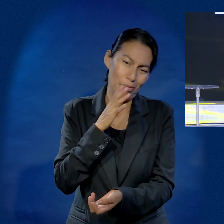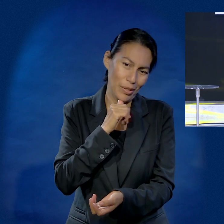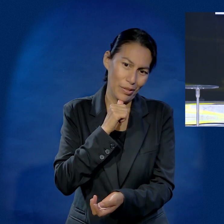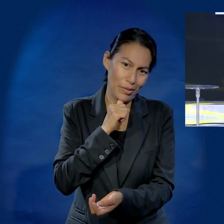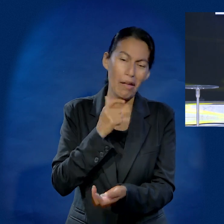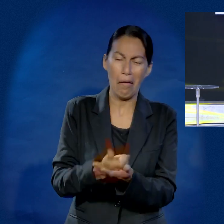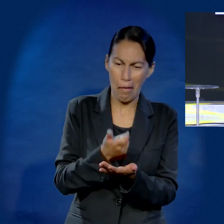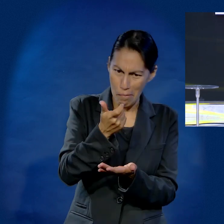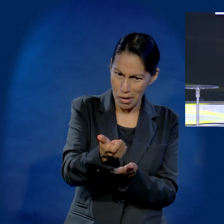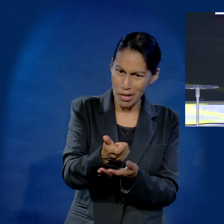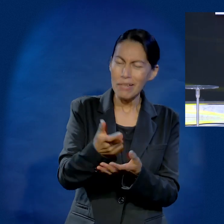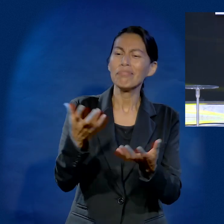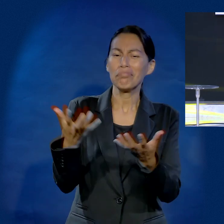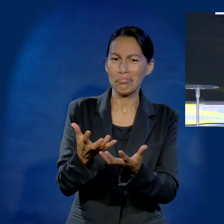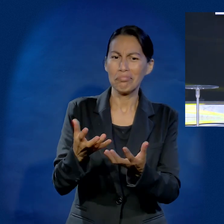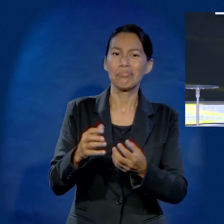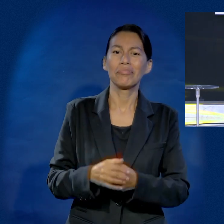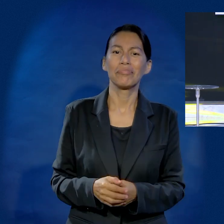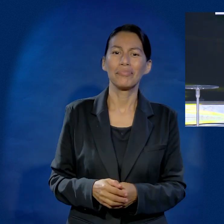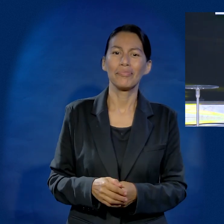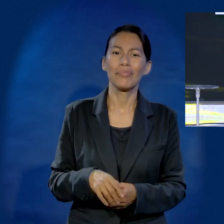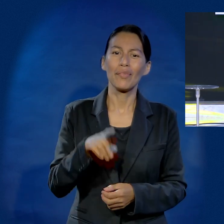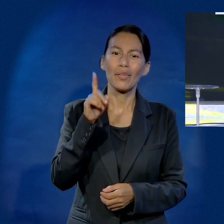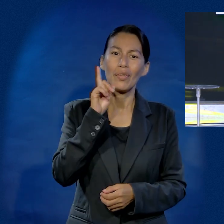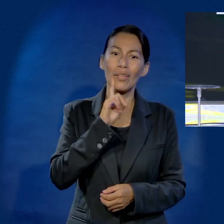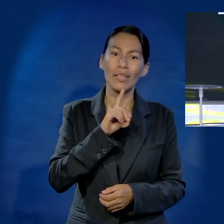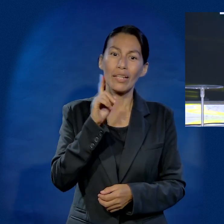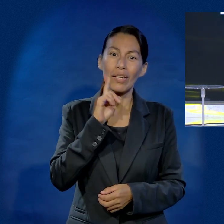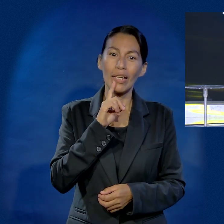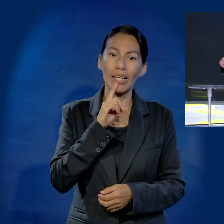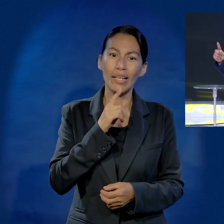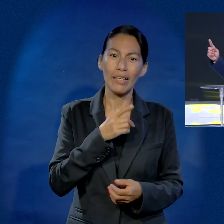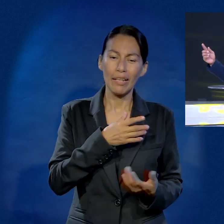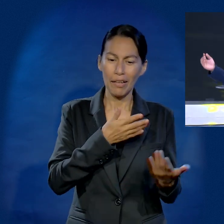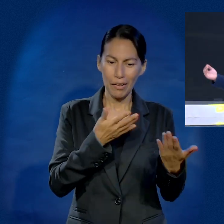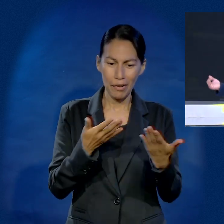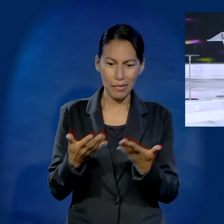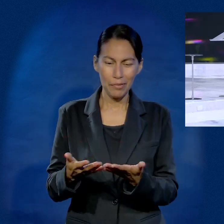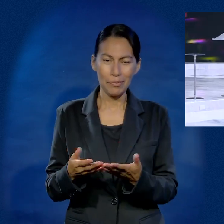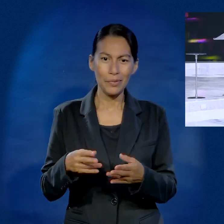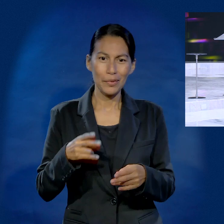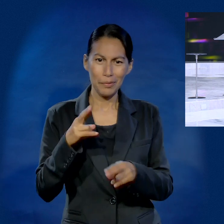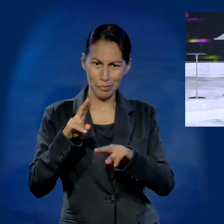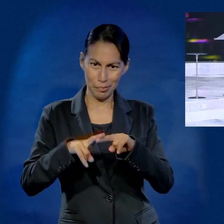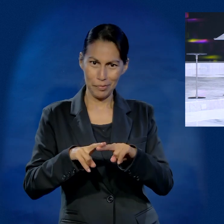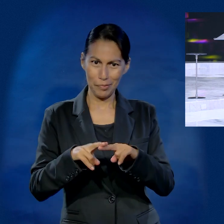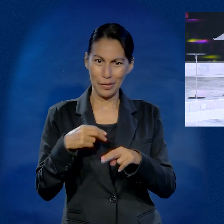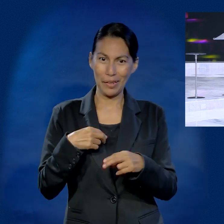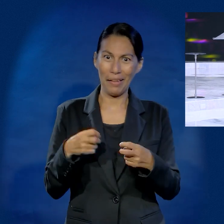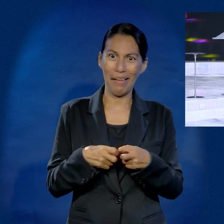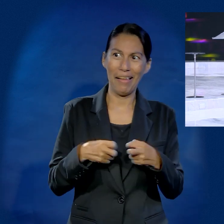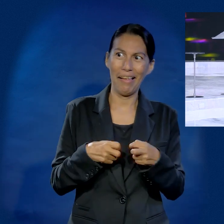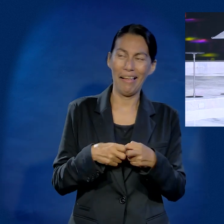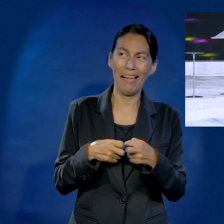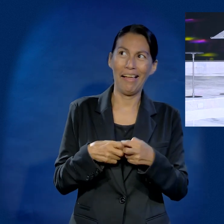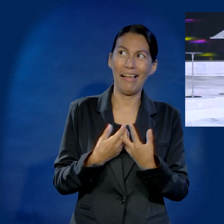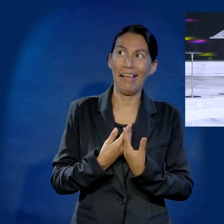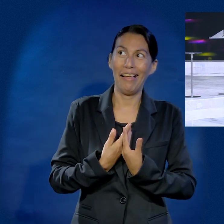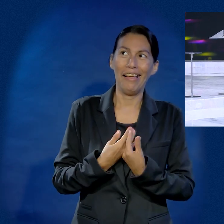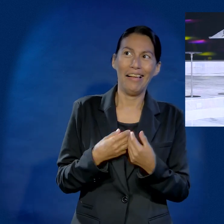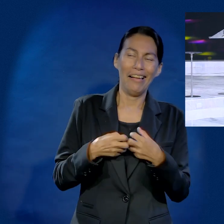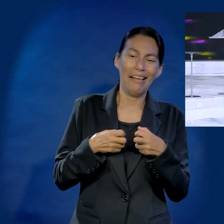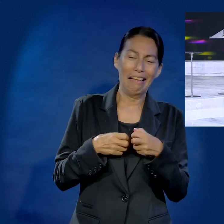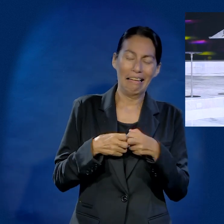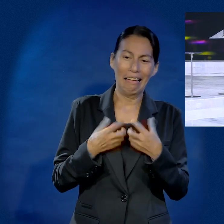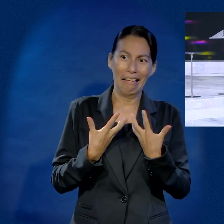hacen. Pues sí, pero en la tele. Total, le pagué y lo hizo. La muchacha llegó, nos sentamos y yo estaba